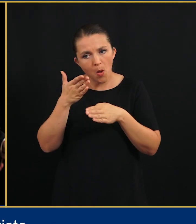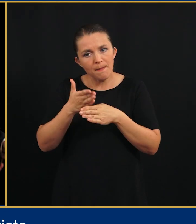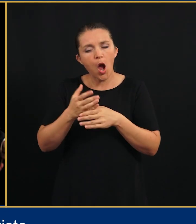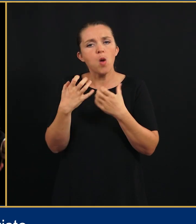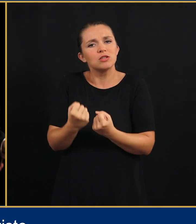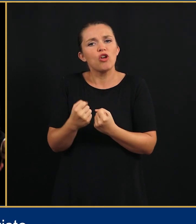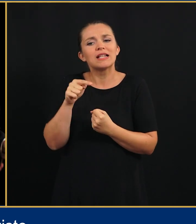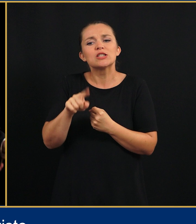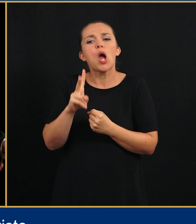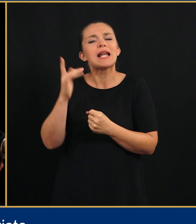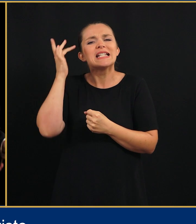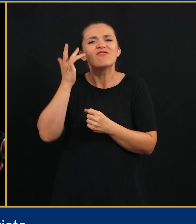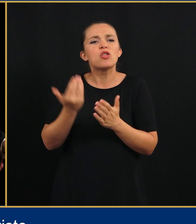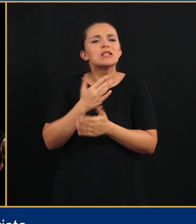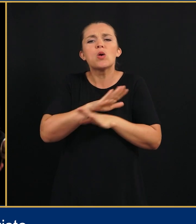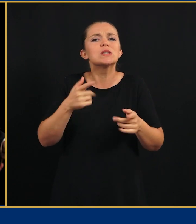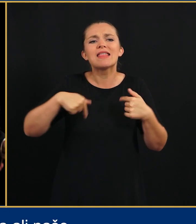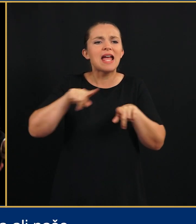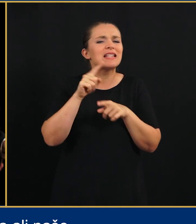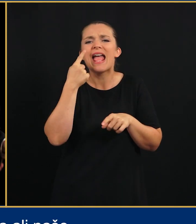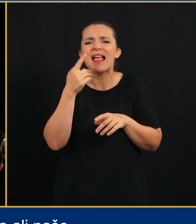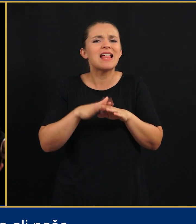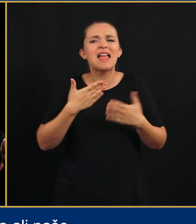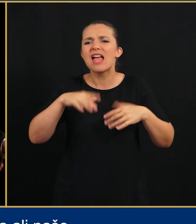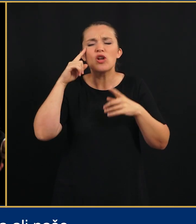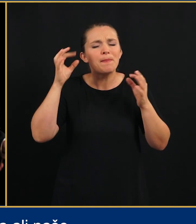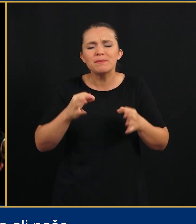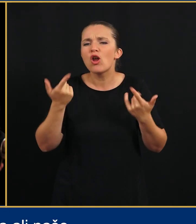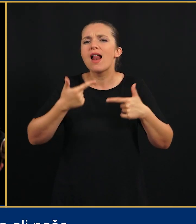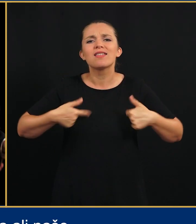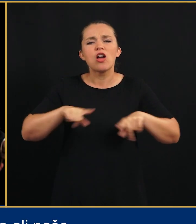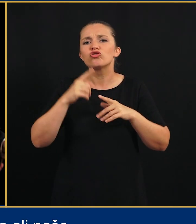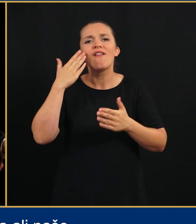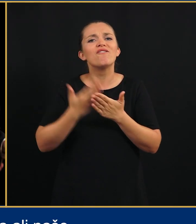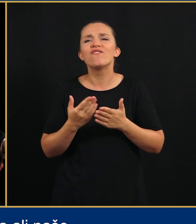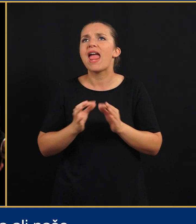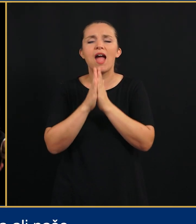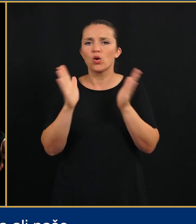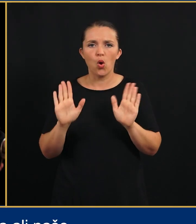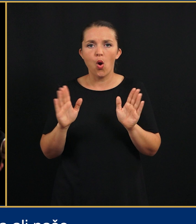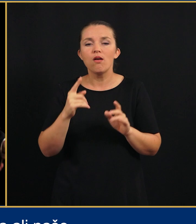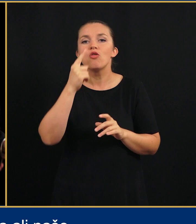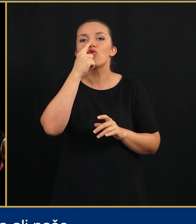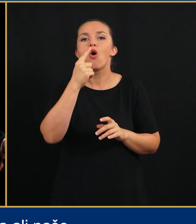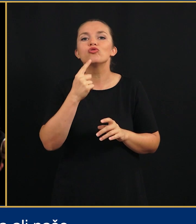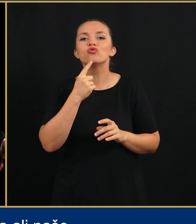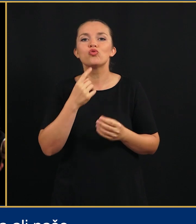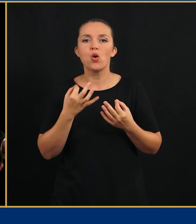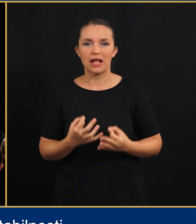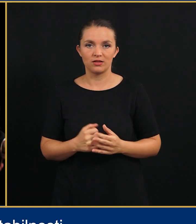obdržati tisto, kar je sveto vsem nam, ne glede na naša prepričanja ali našo veroizpoved.